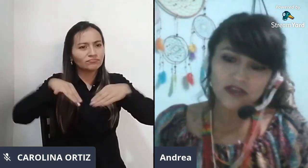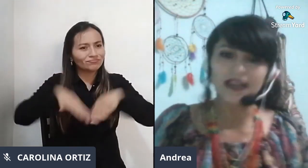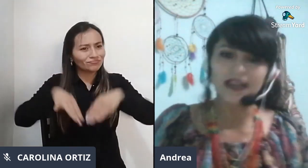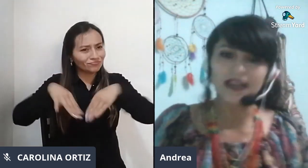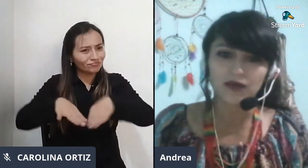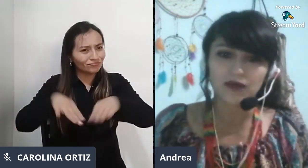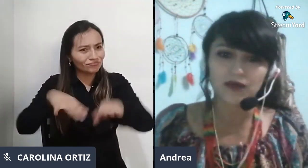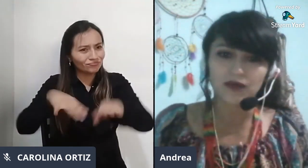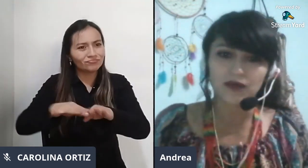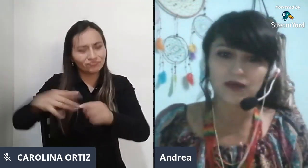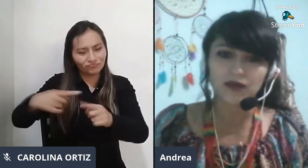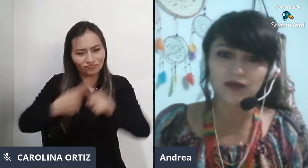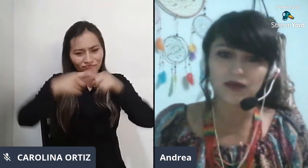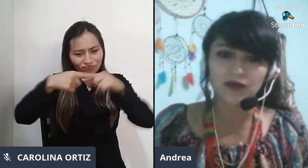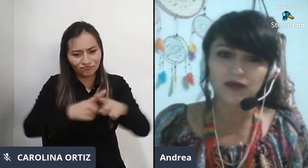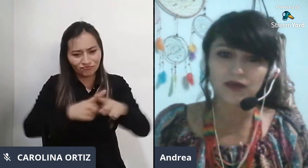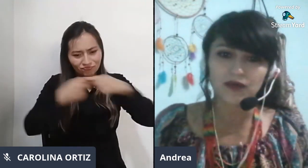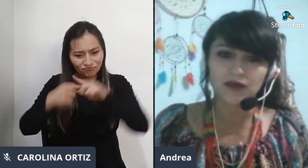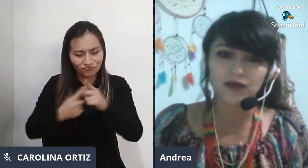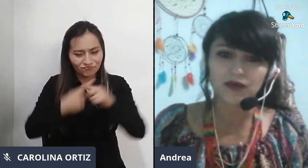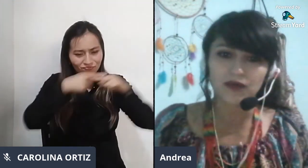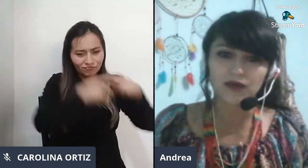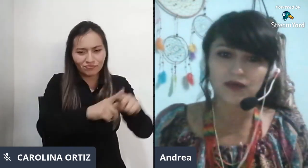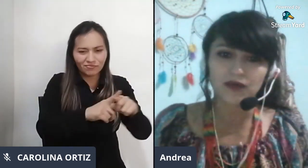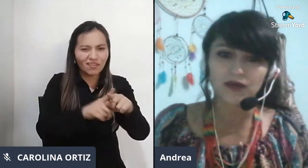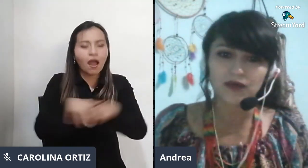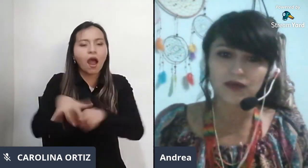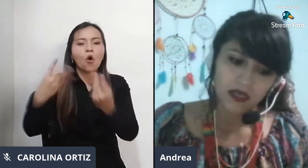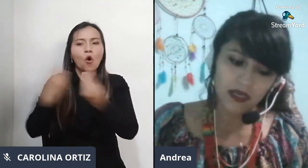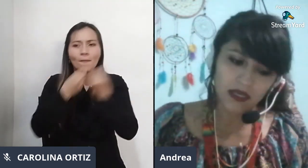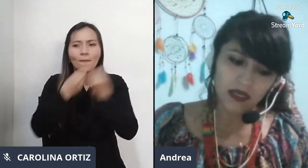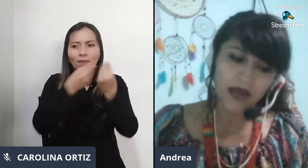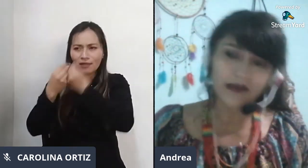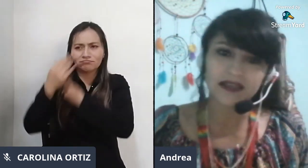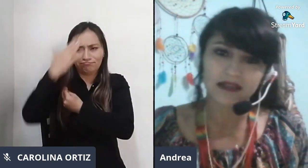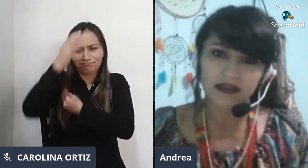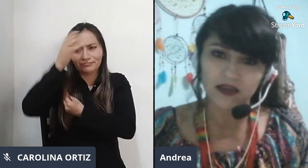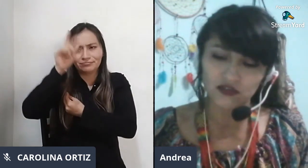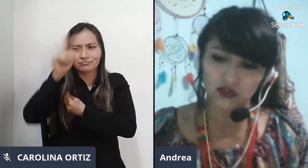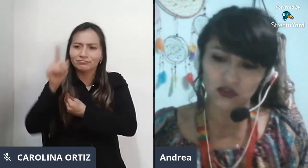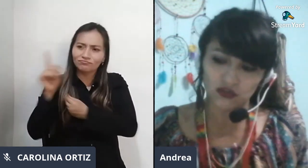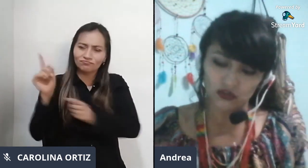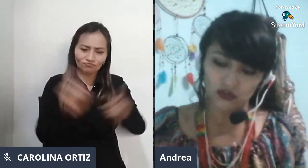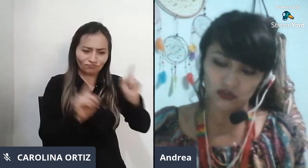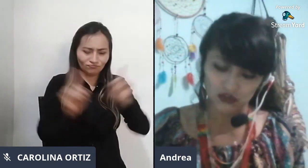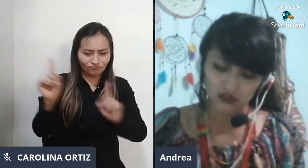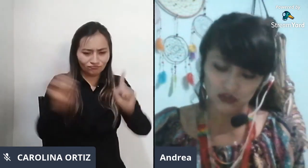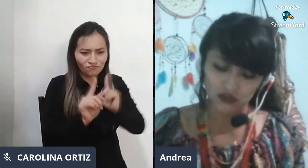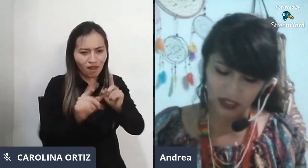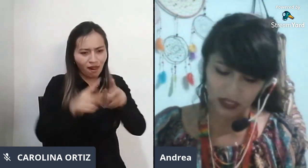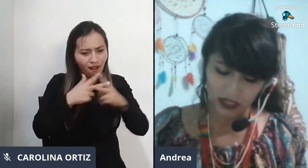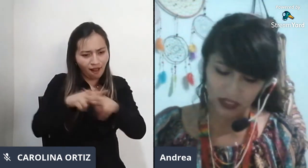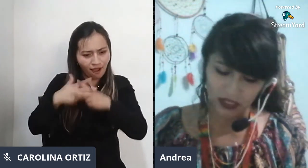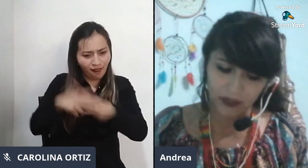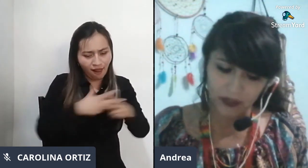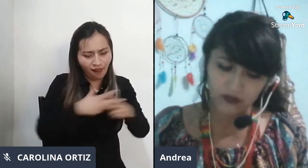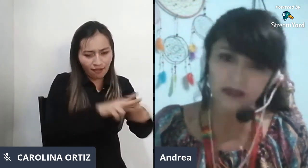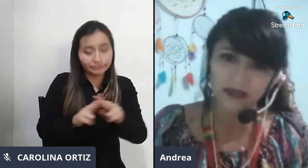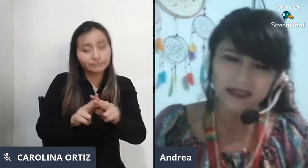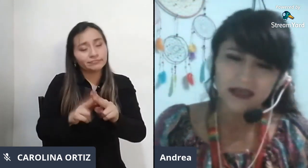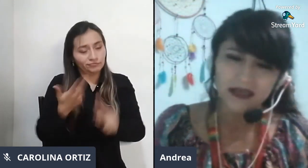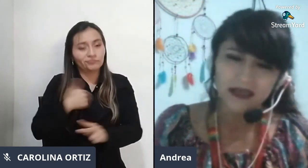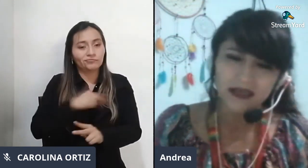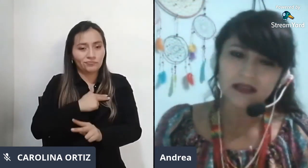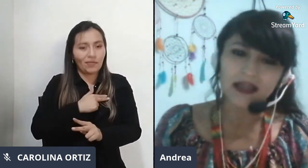los compañeros que convergen el espacio. Cabe resaltar que nosotros en primer momento somos víctimas de